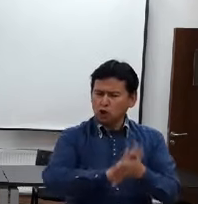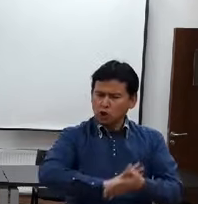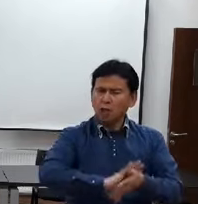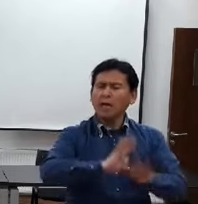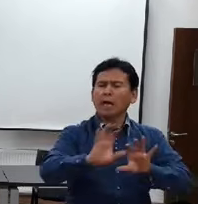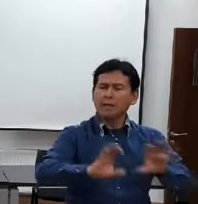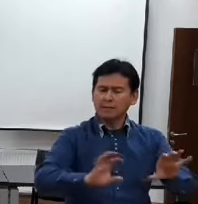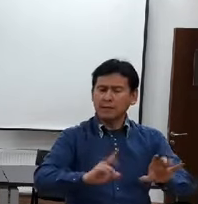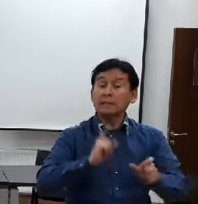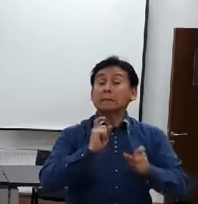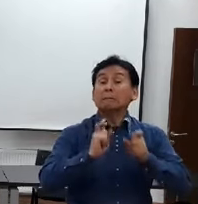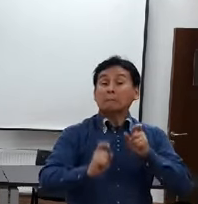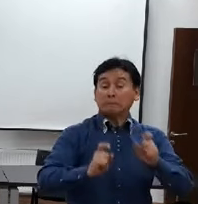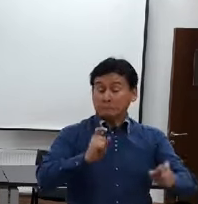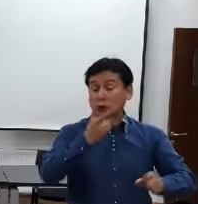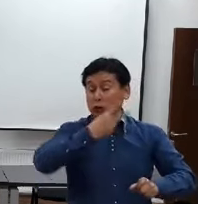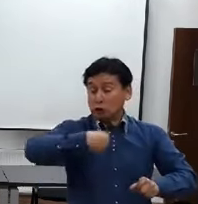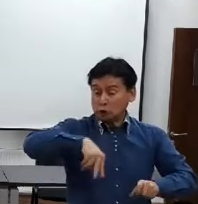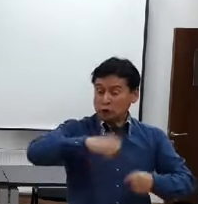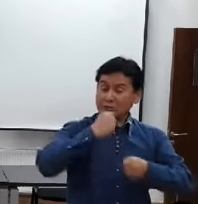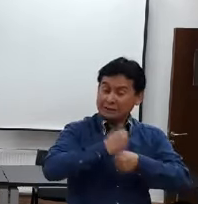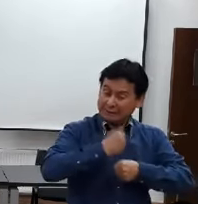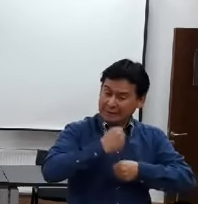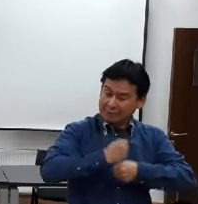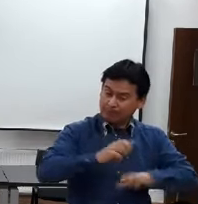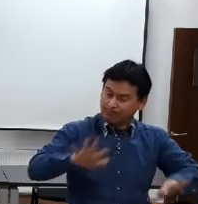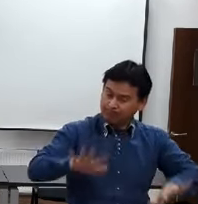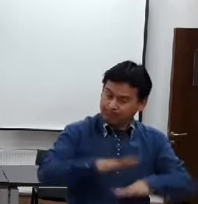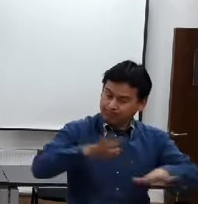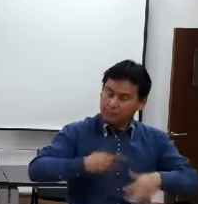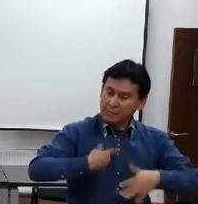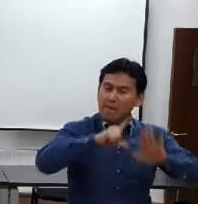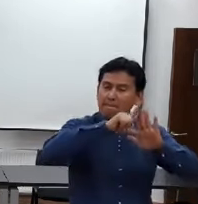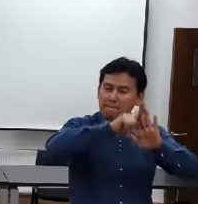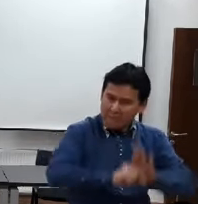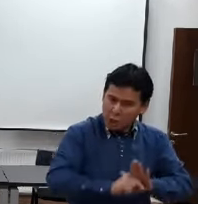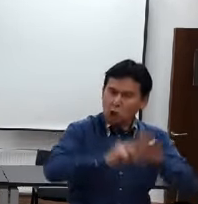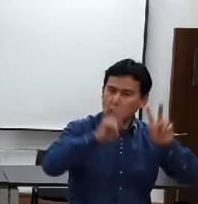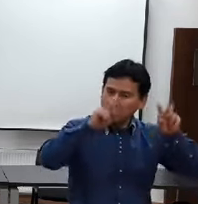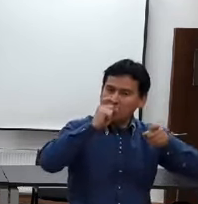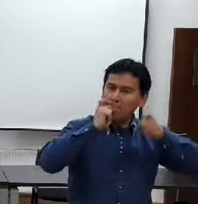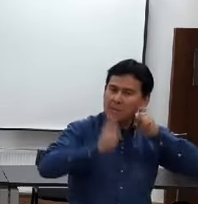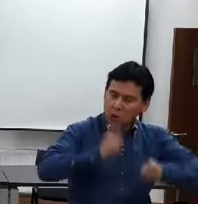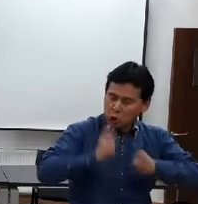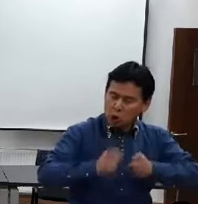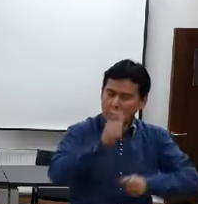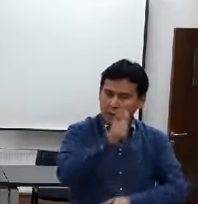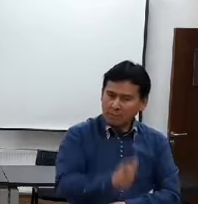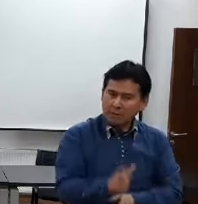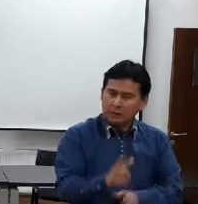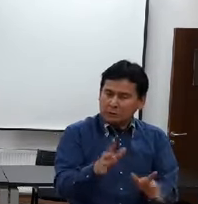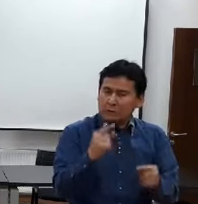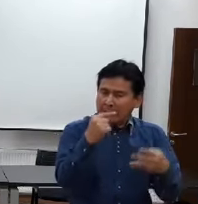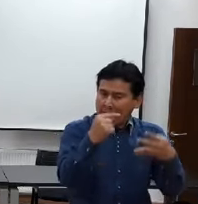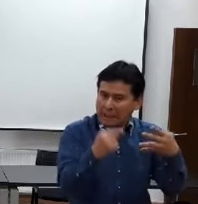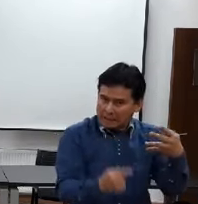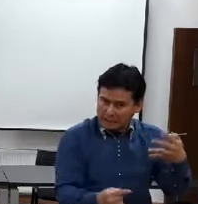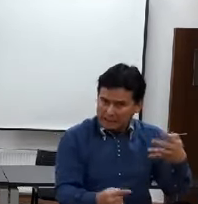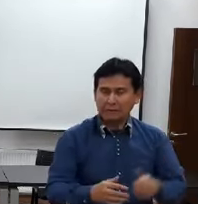sanitaria tiene un riesgo y nosotros hemos hecho todo el trabajo necesario para mitigar el riesgo que signifique manejar un paciente de estas características